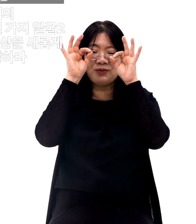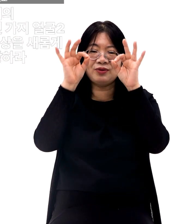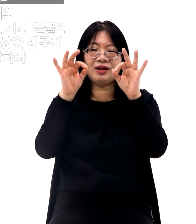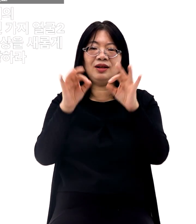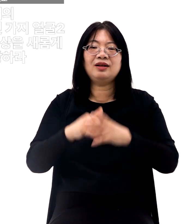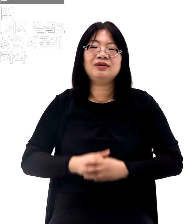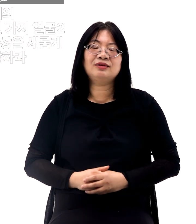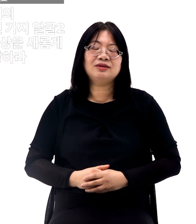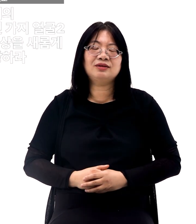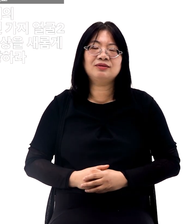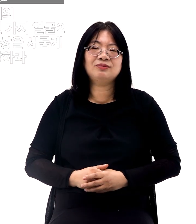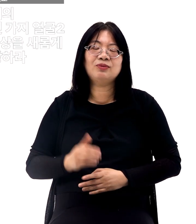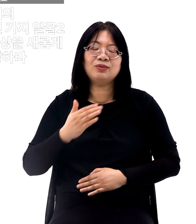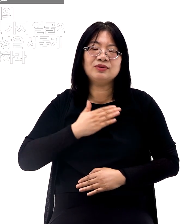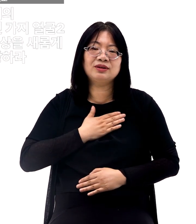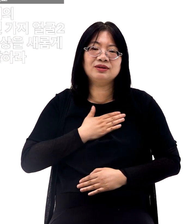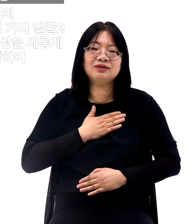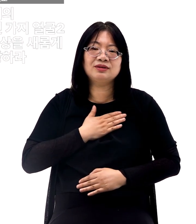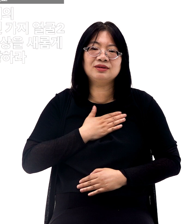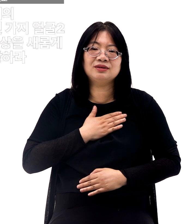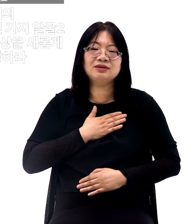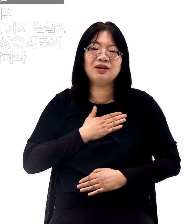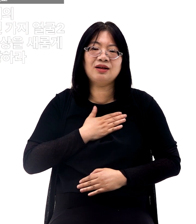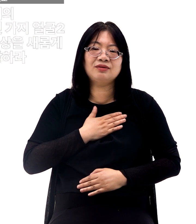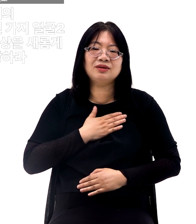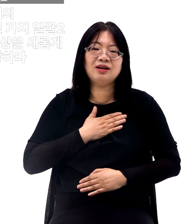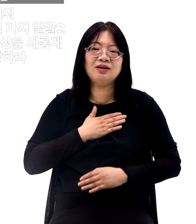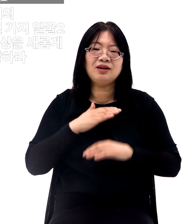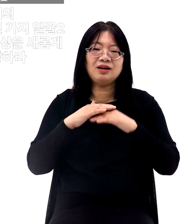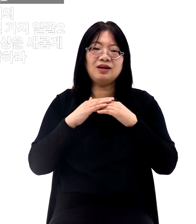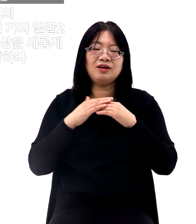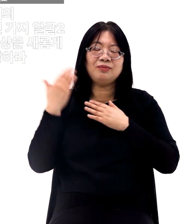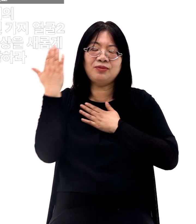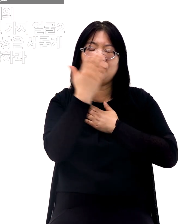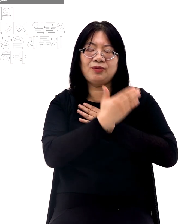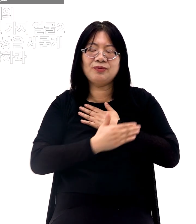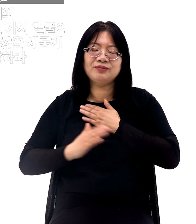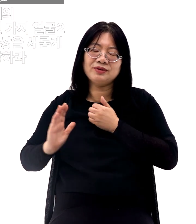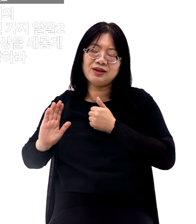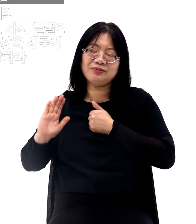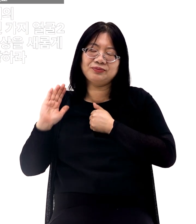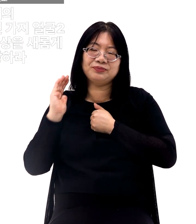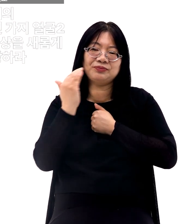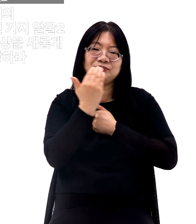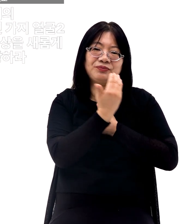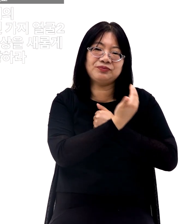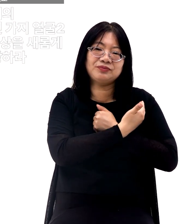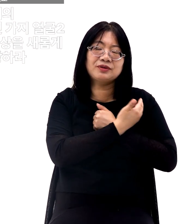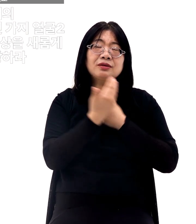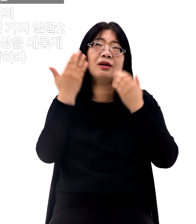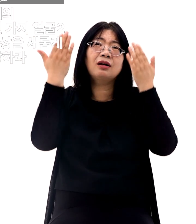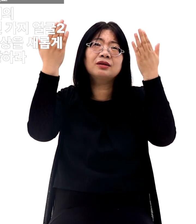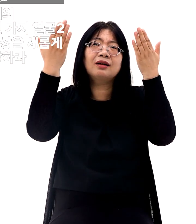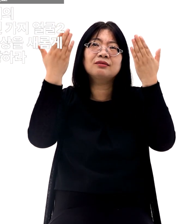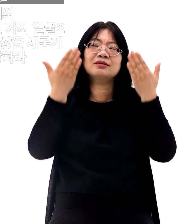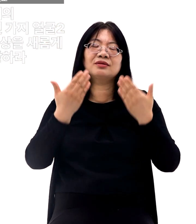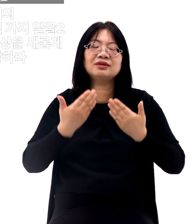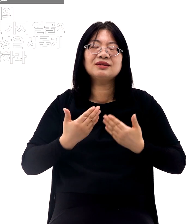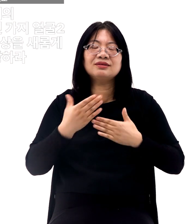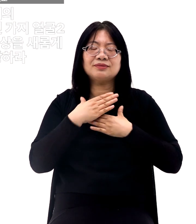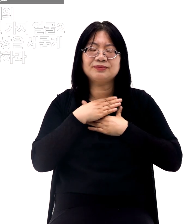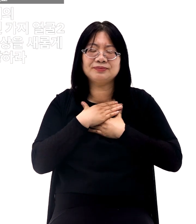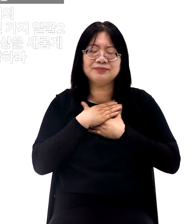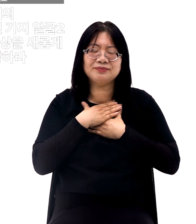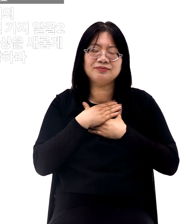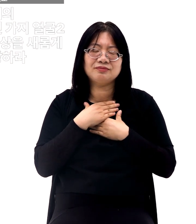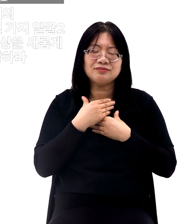보내 내 몸을 감싸며 주어지는